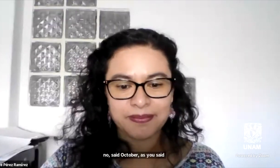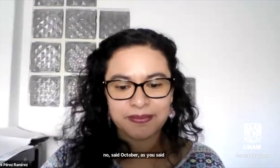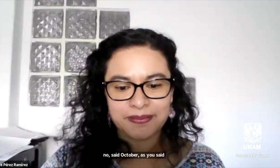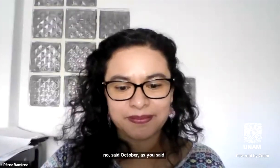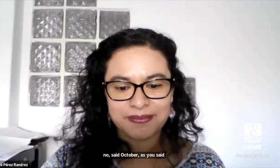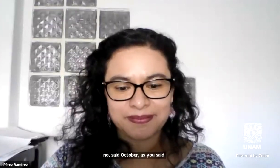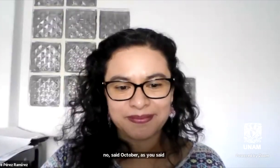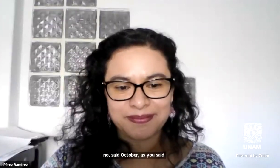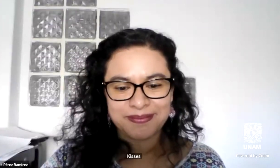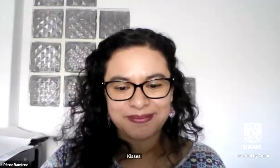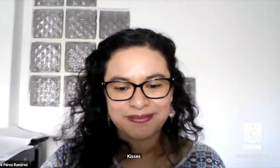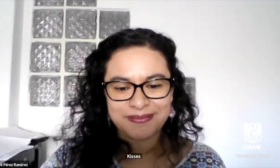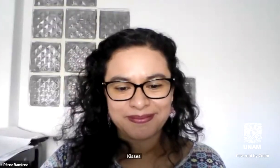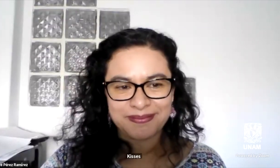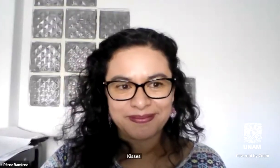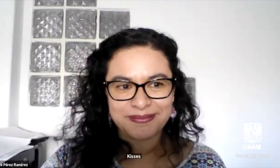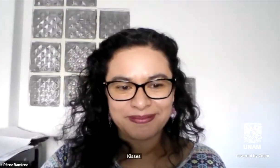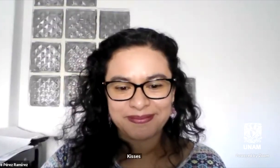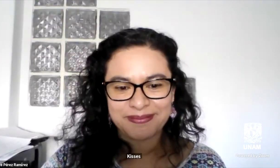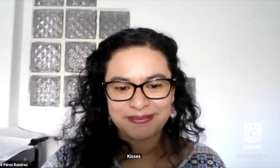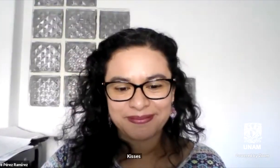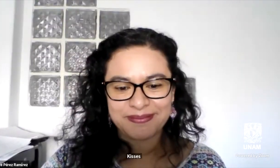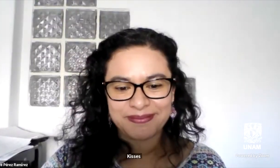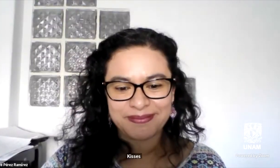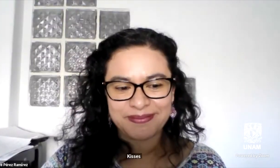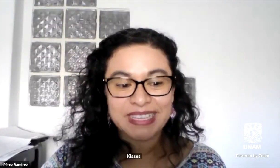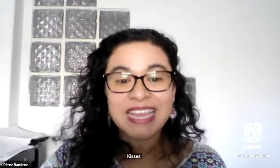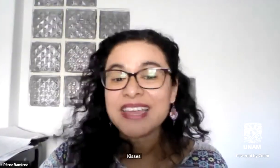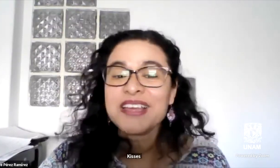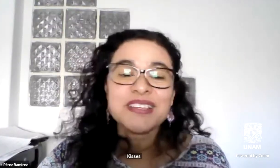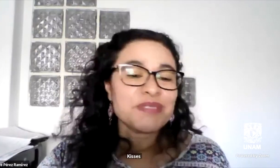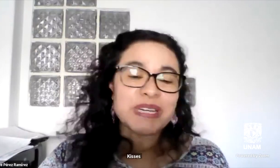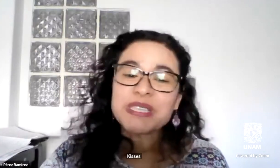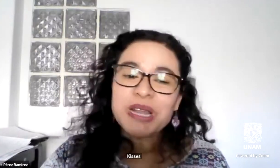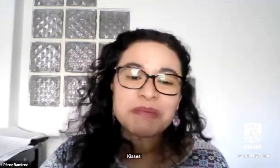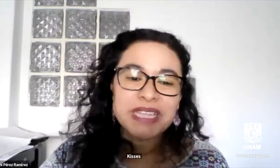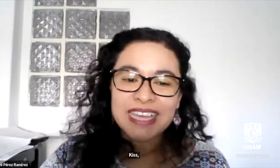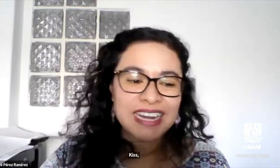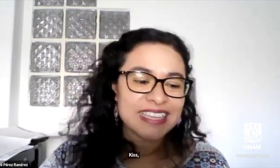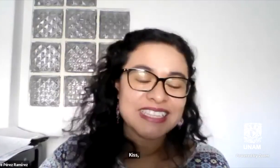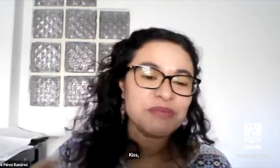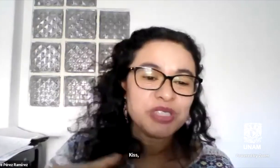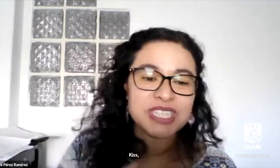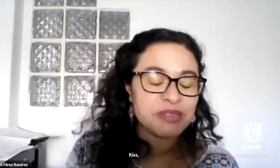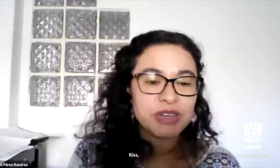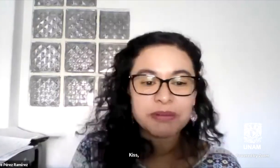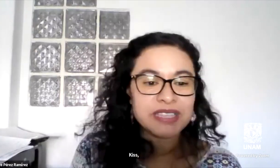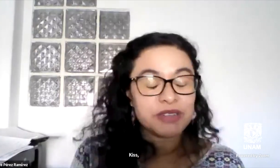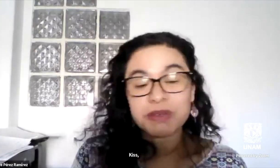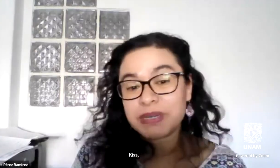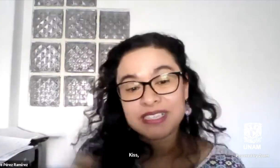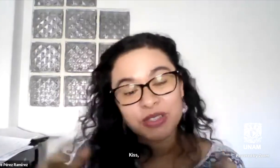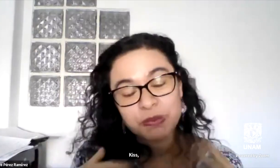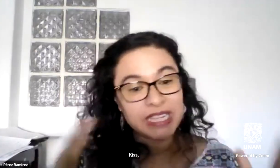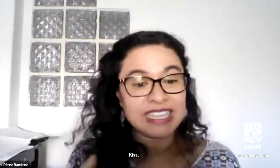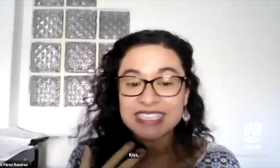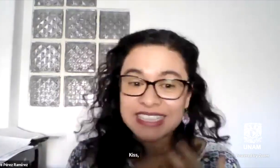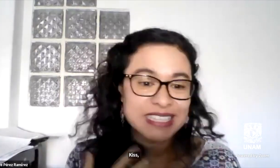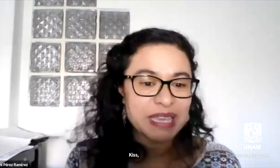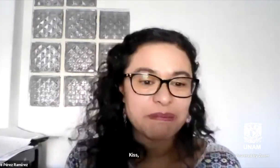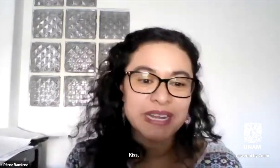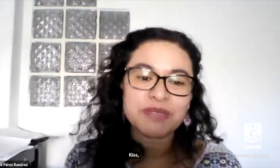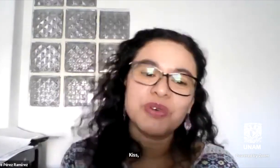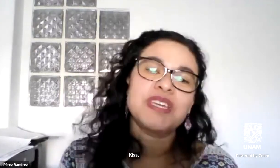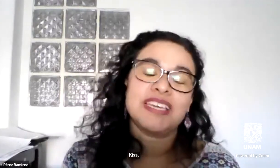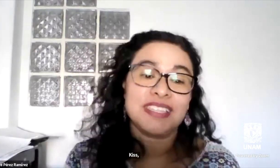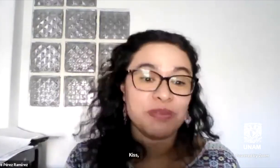de esta transmisión de YouTube. Pues solamente agradecer muchísimo a Víctor, me pareció súper